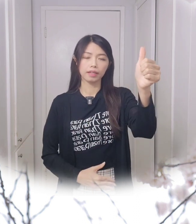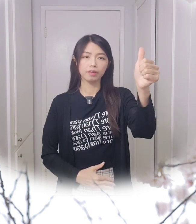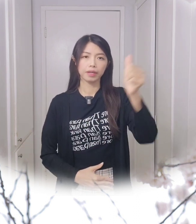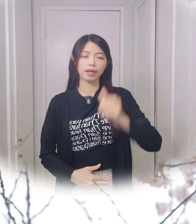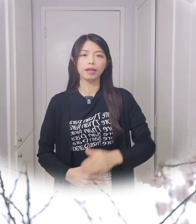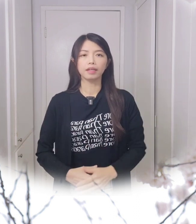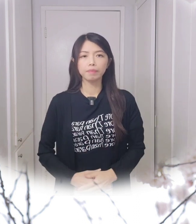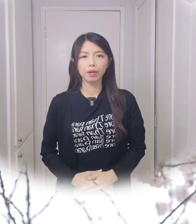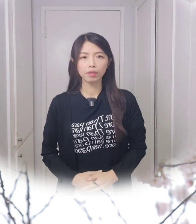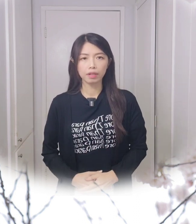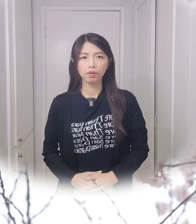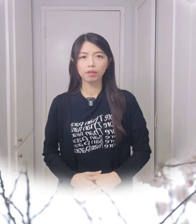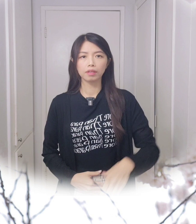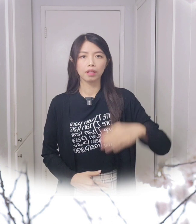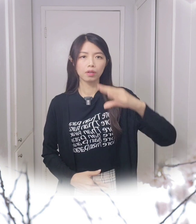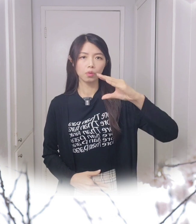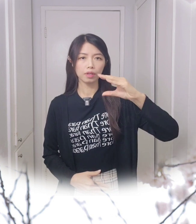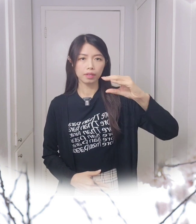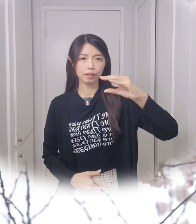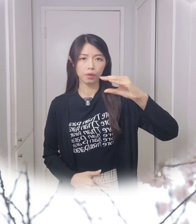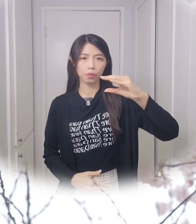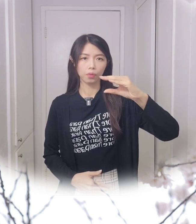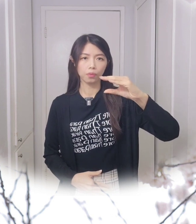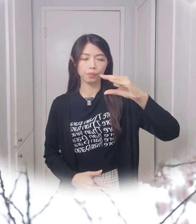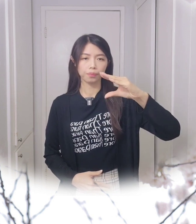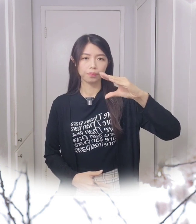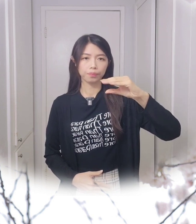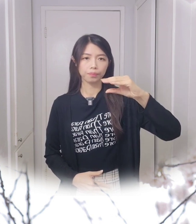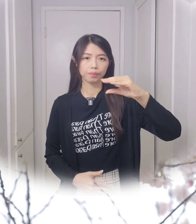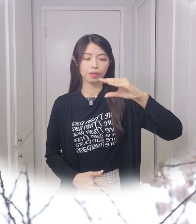이름이. 이름이라고 한 뜻의 수어는 손을 이 상태로